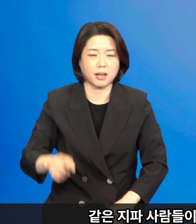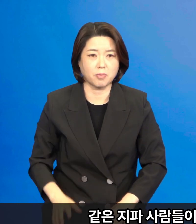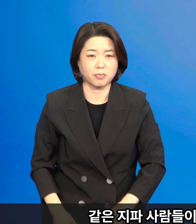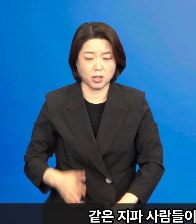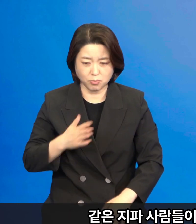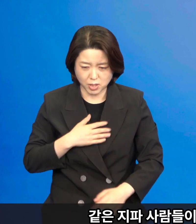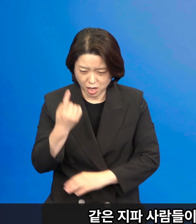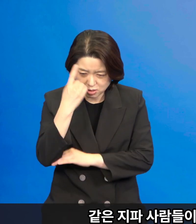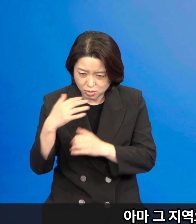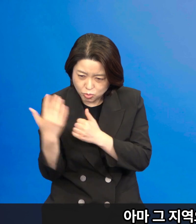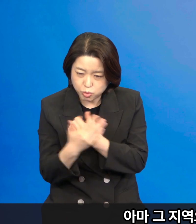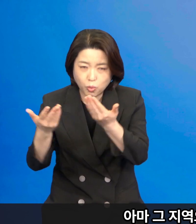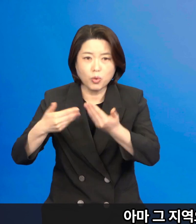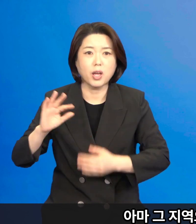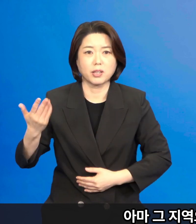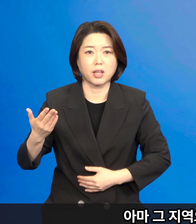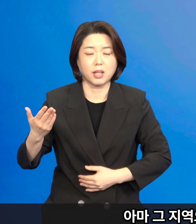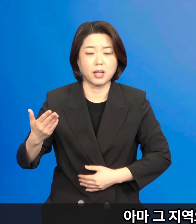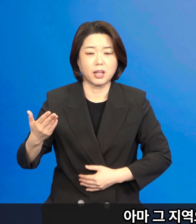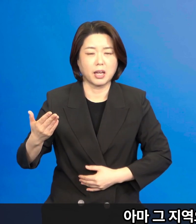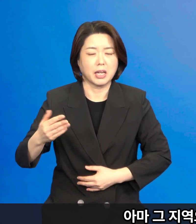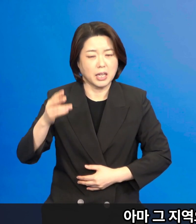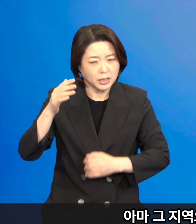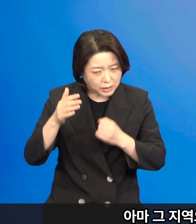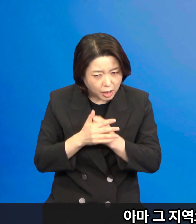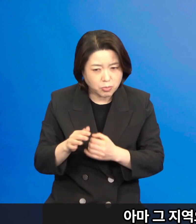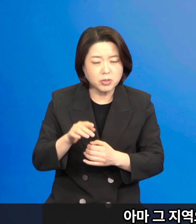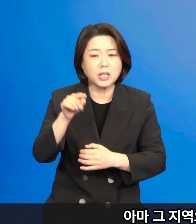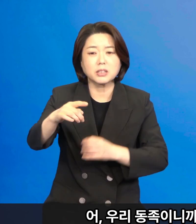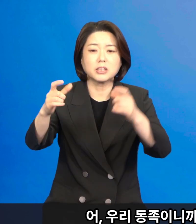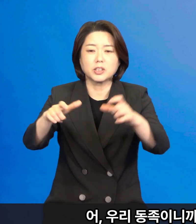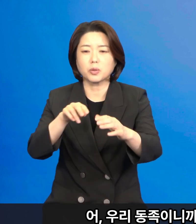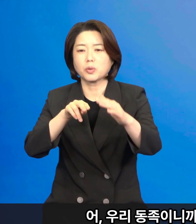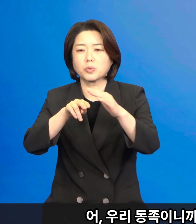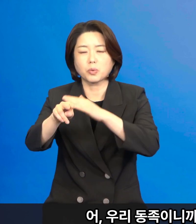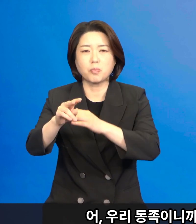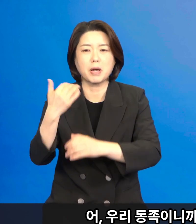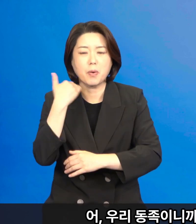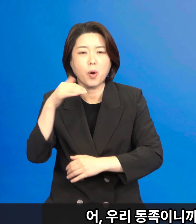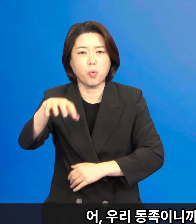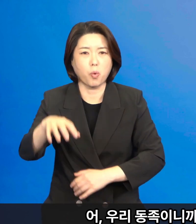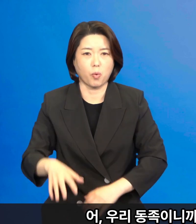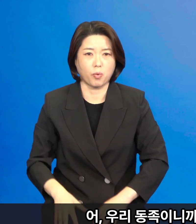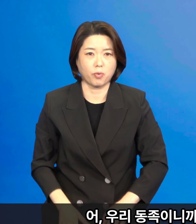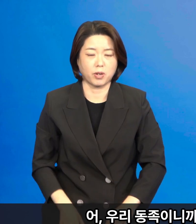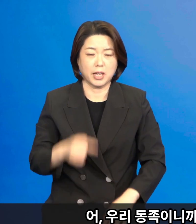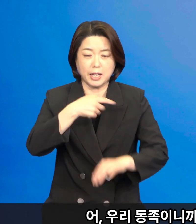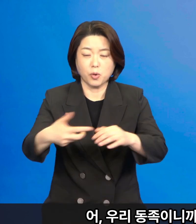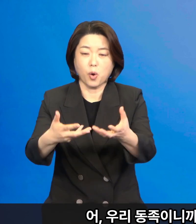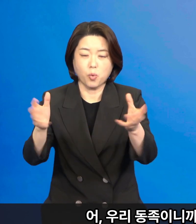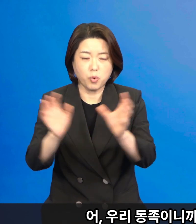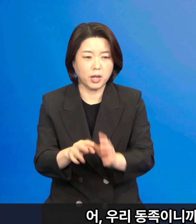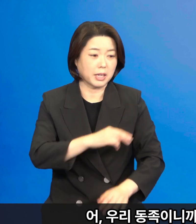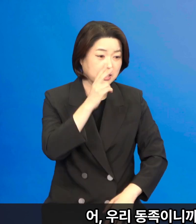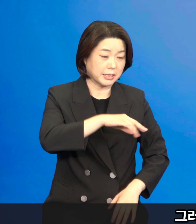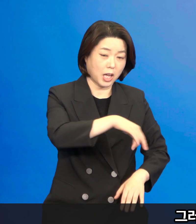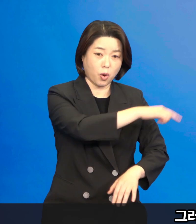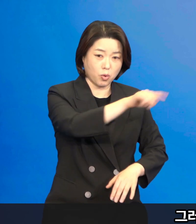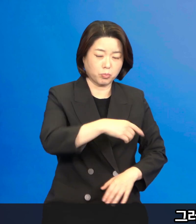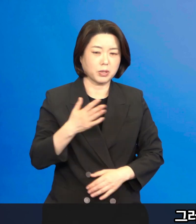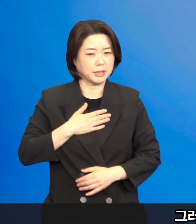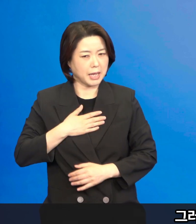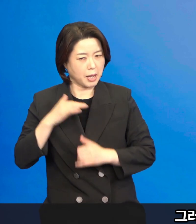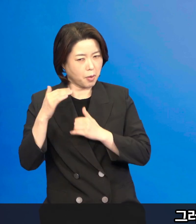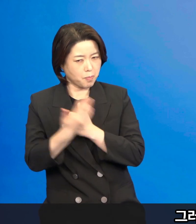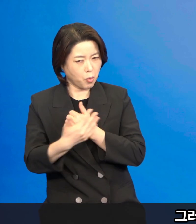나를 지켜주겠지라고 해서 아마 그 지역으로 도망갔는지 몰라요. 우리 동족이니까 사울로부터 지켜주지 않을까?